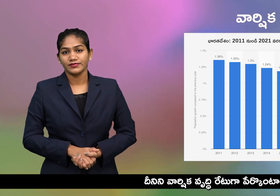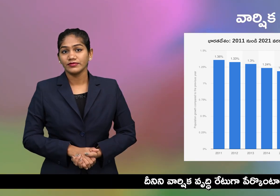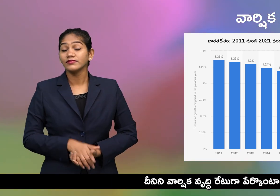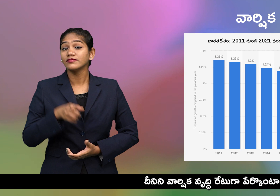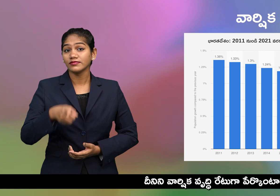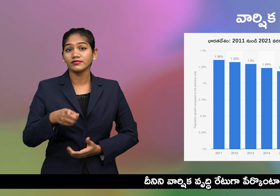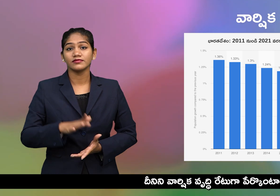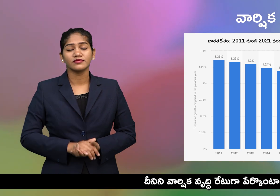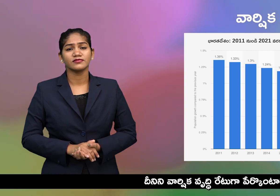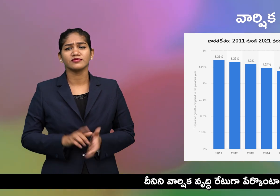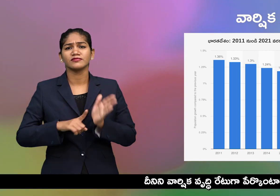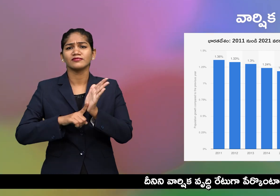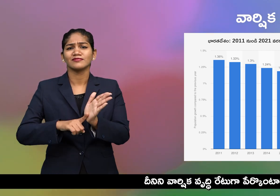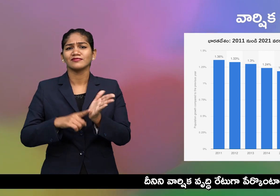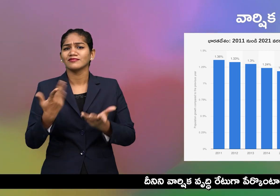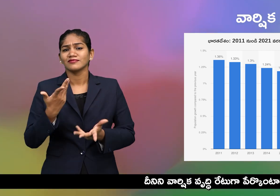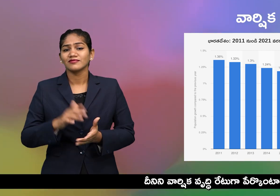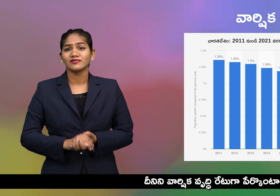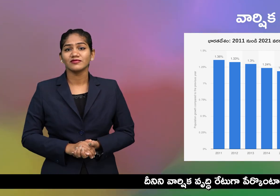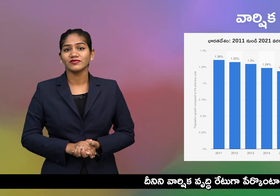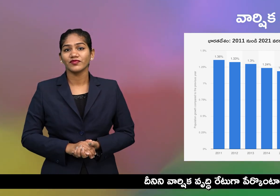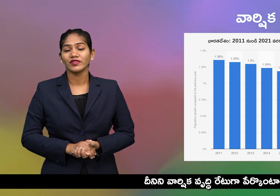దీనిని వార్షిక వృద్ధి రేటుగా పేర్కొంటారు.